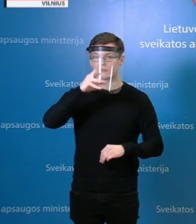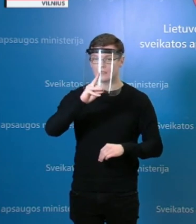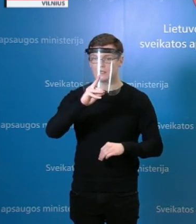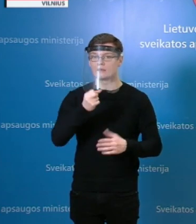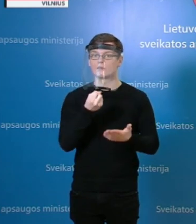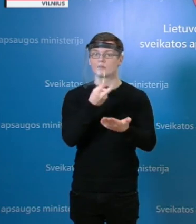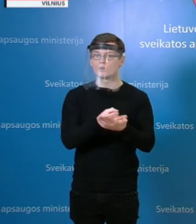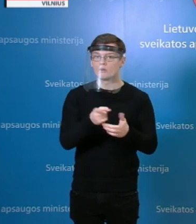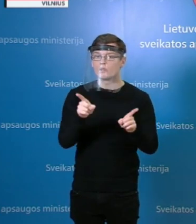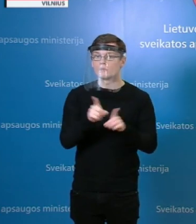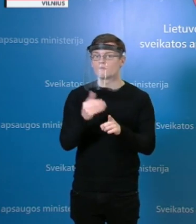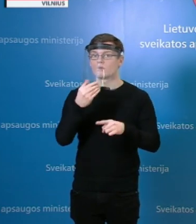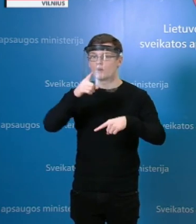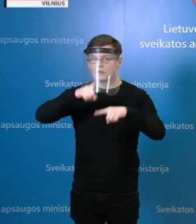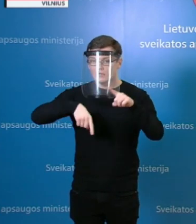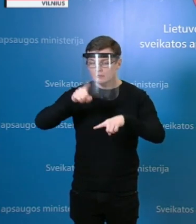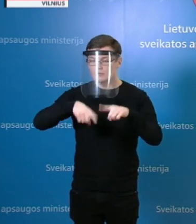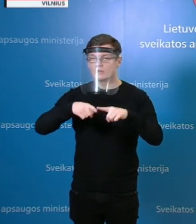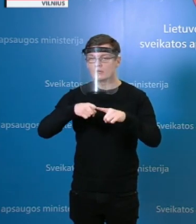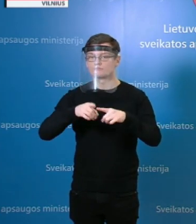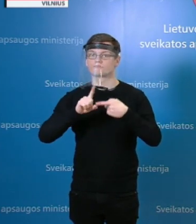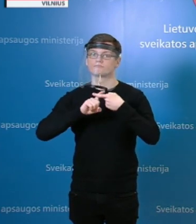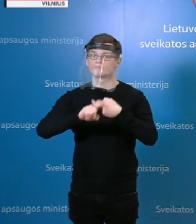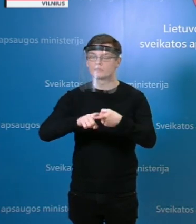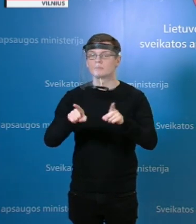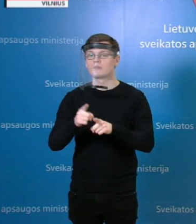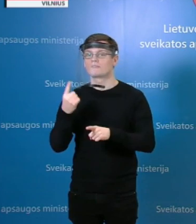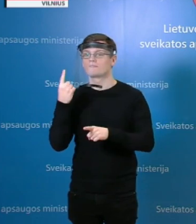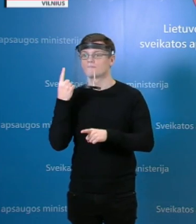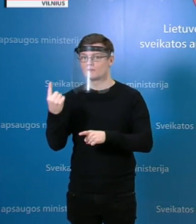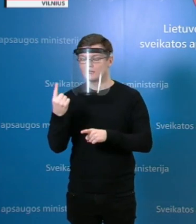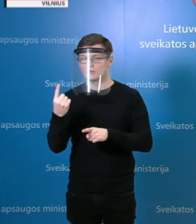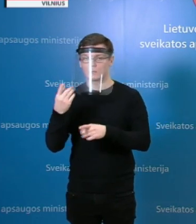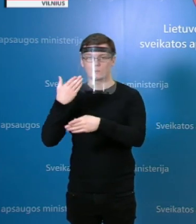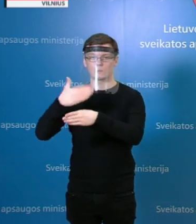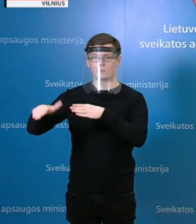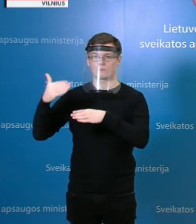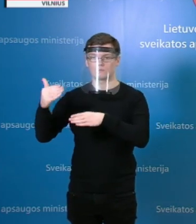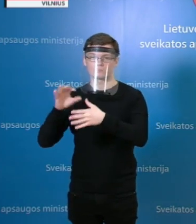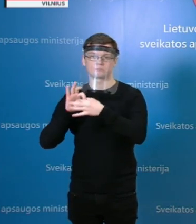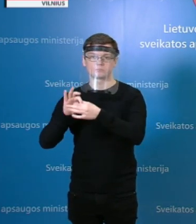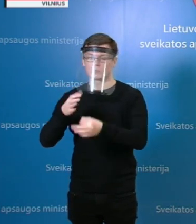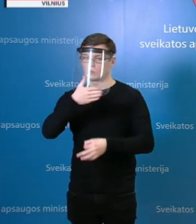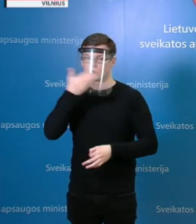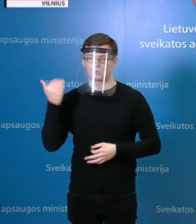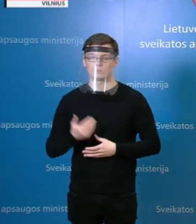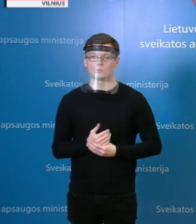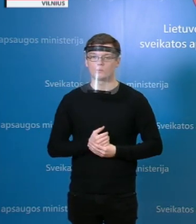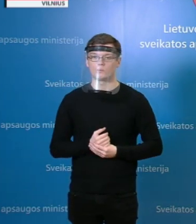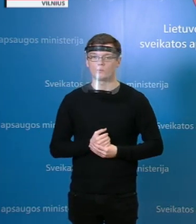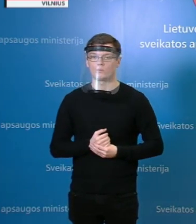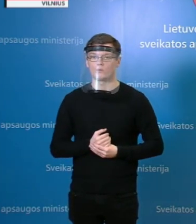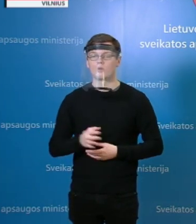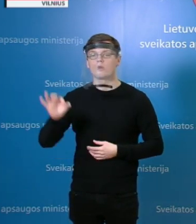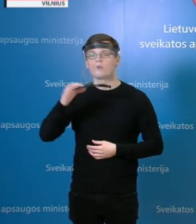asmuo, na ir vienas atvejis yra nesusijęs su židiniais. Kokia yra situacija Vilniaus miesto